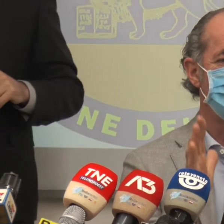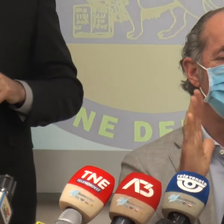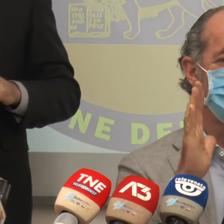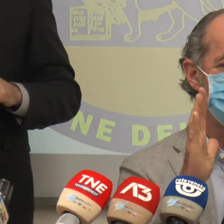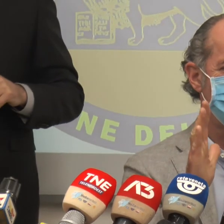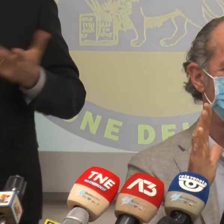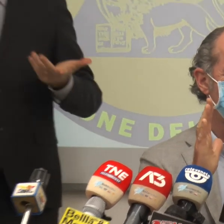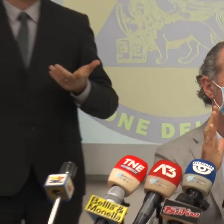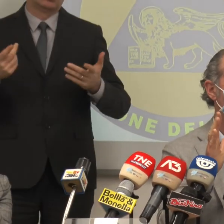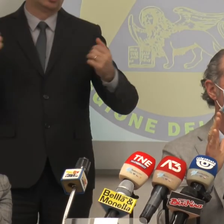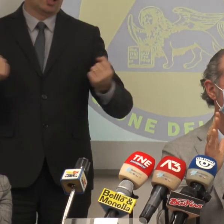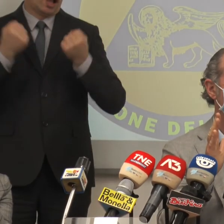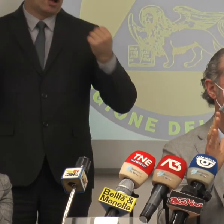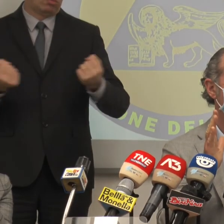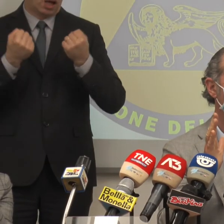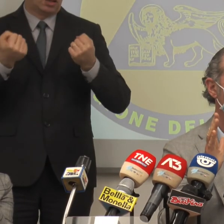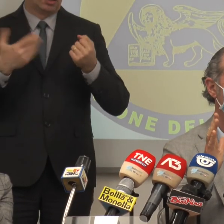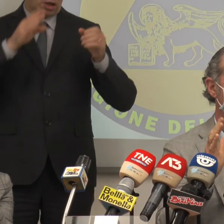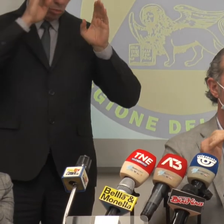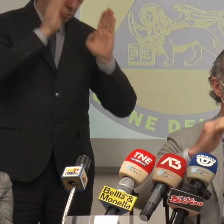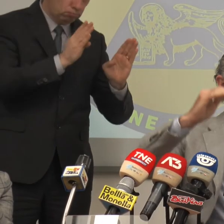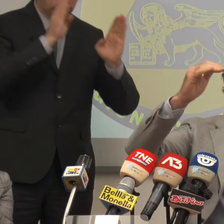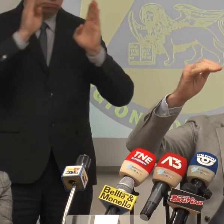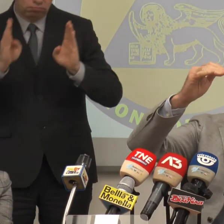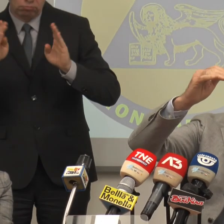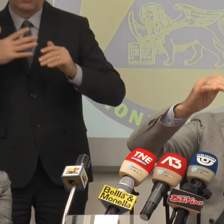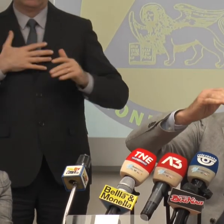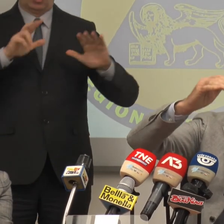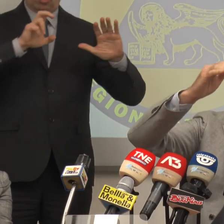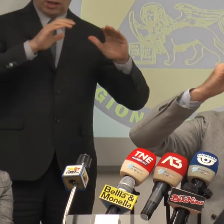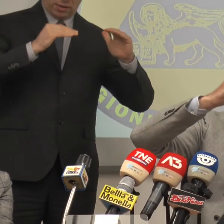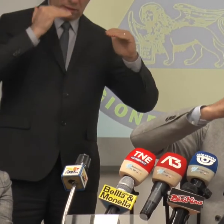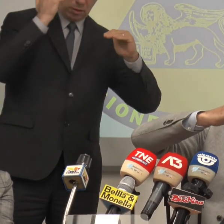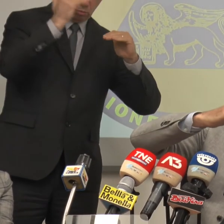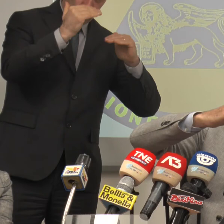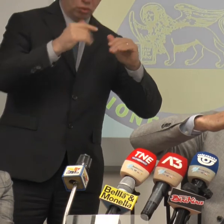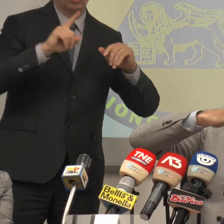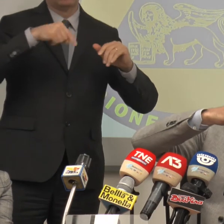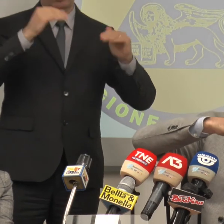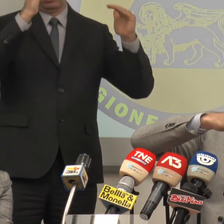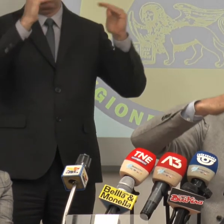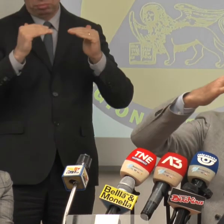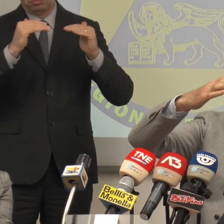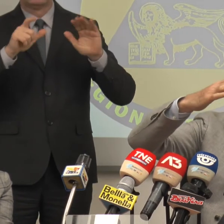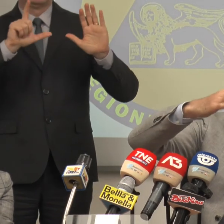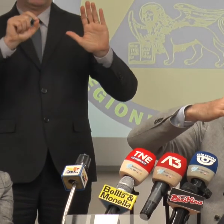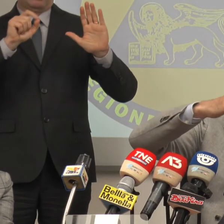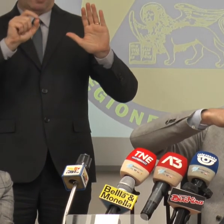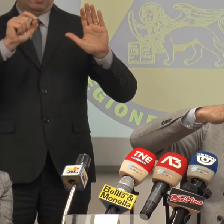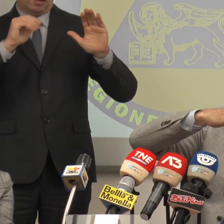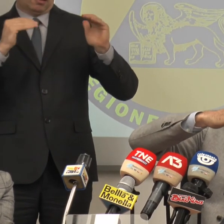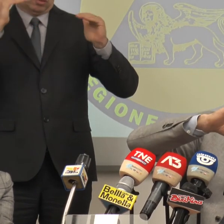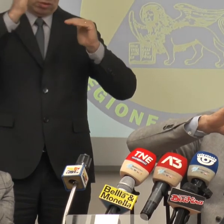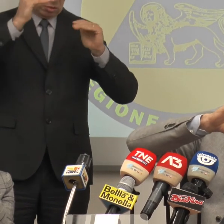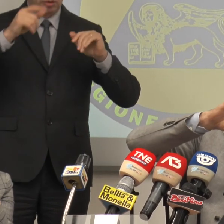si può dire, orientata su delle classi di età ben definite, no? Gli over 80 e poi andiamo scendendo gli over 70 e poi